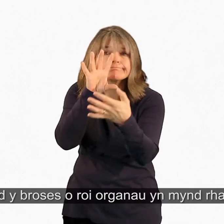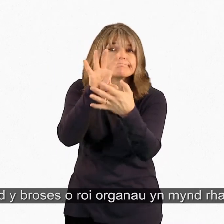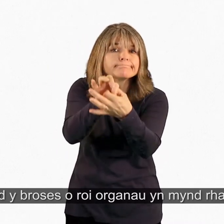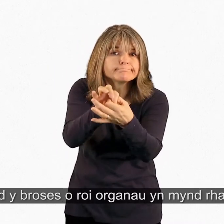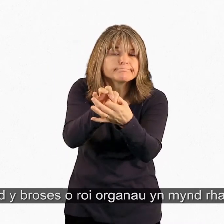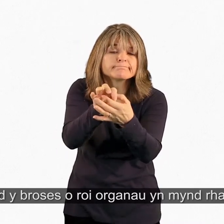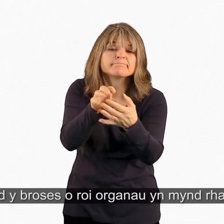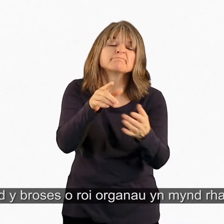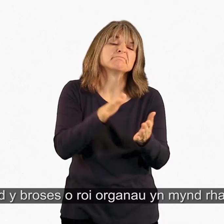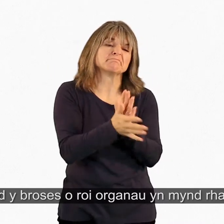rhagddi